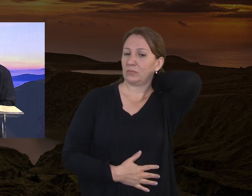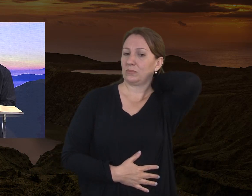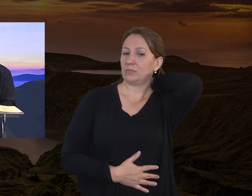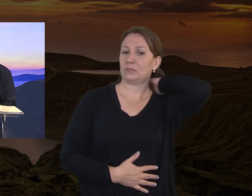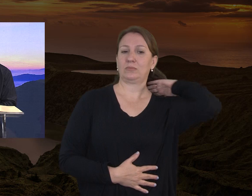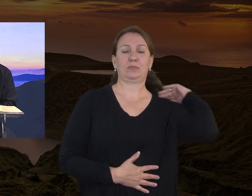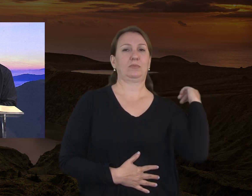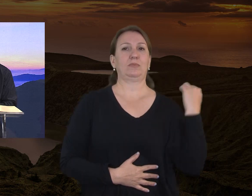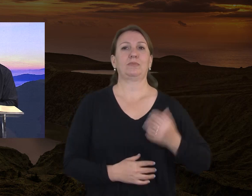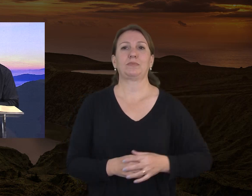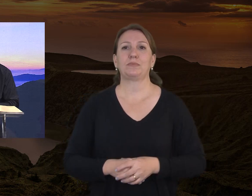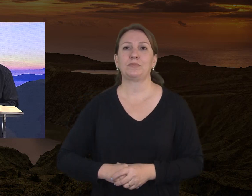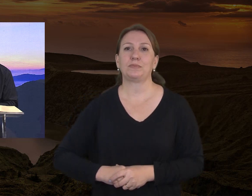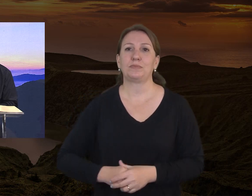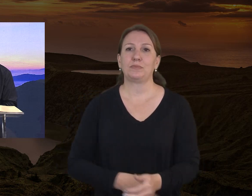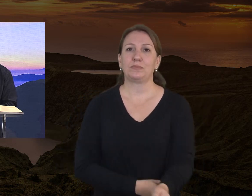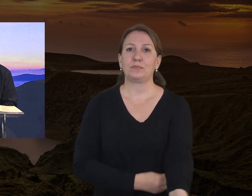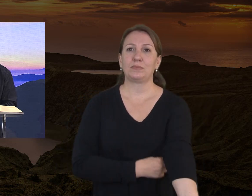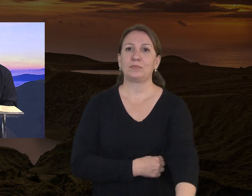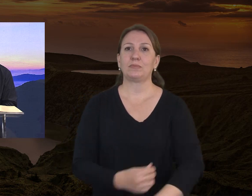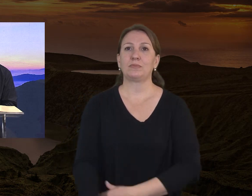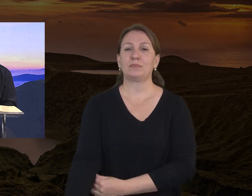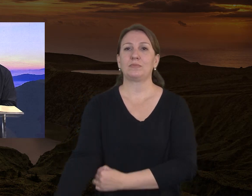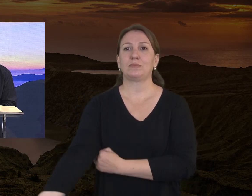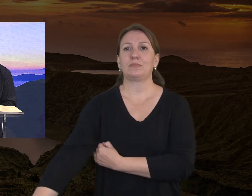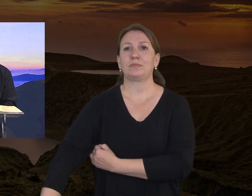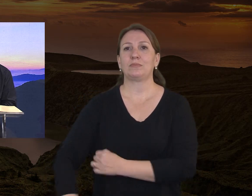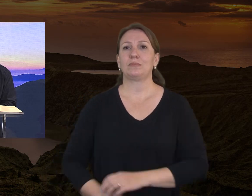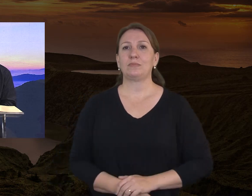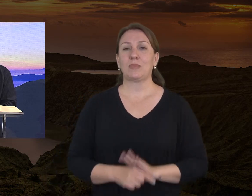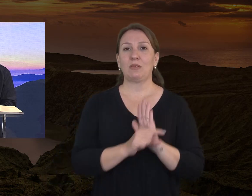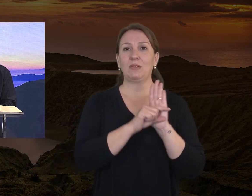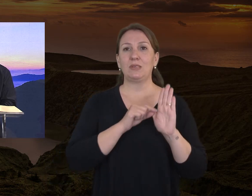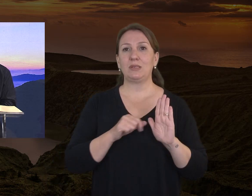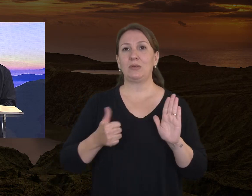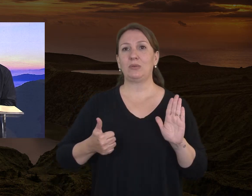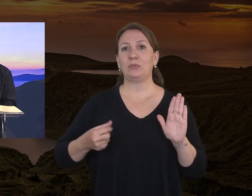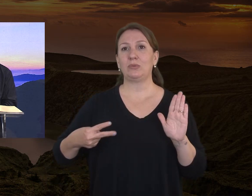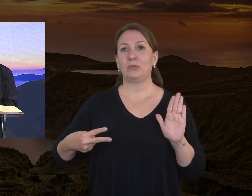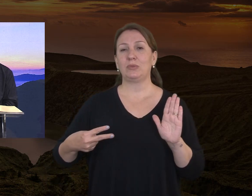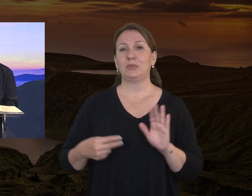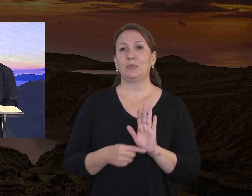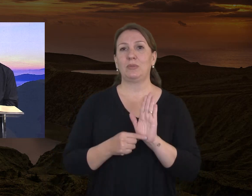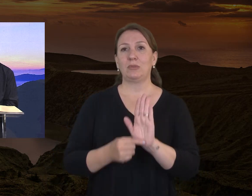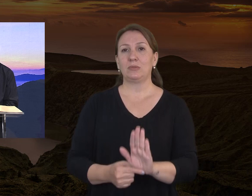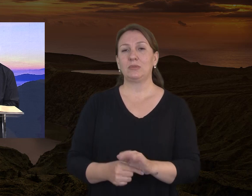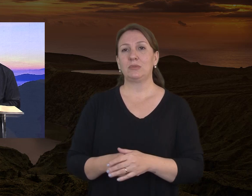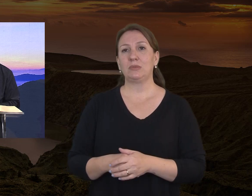9, vamos já direto para 9, 12, versículo 12. Disse Deus...